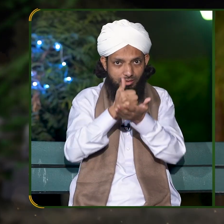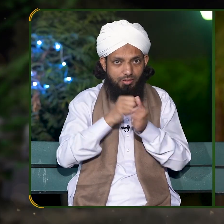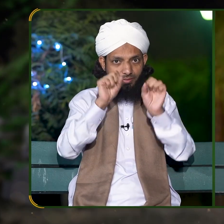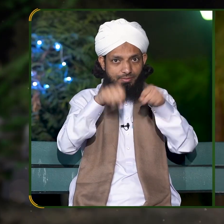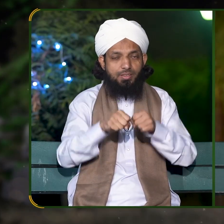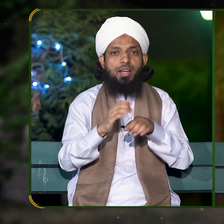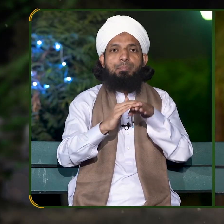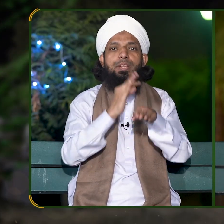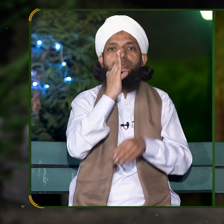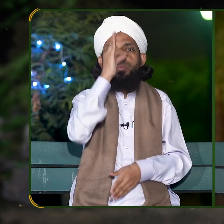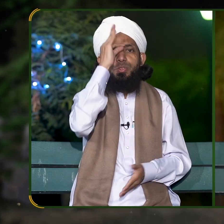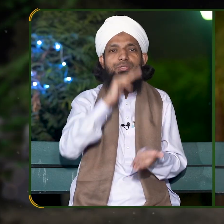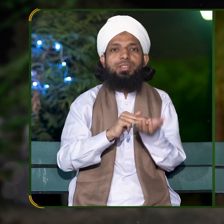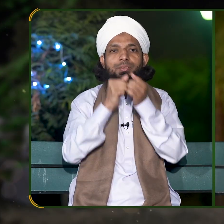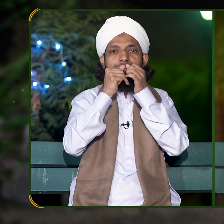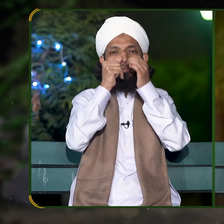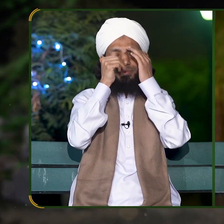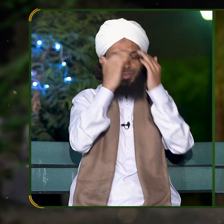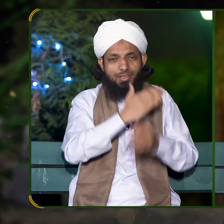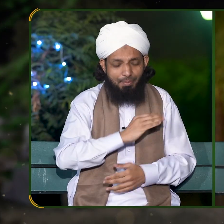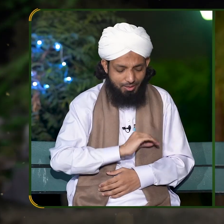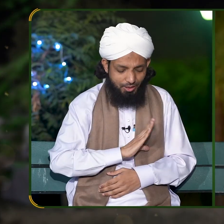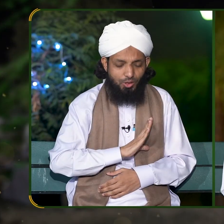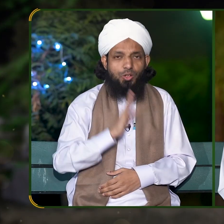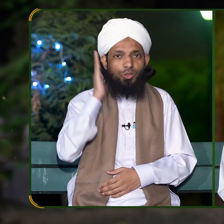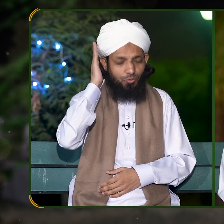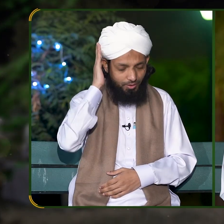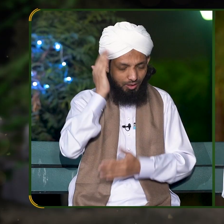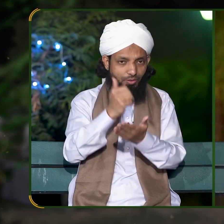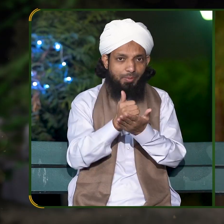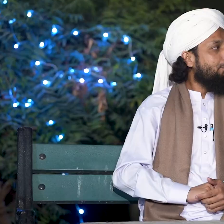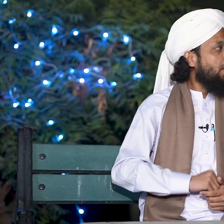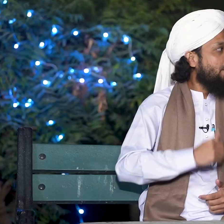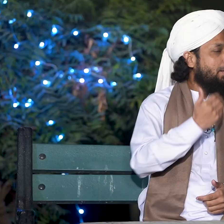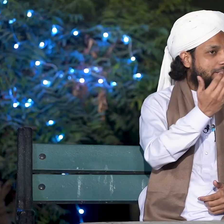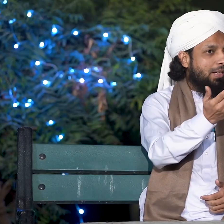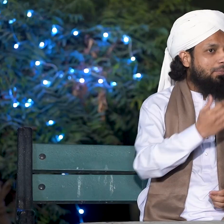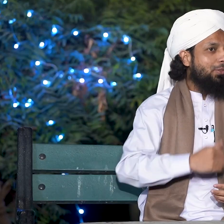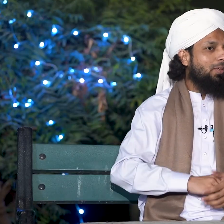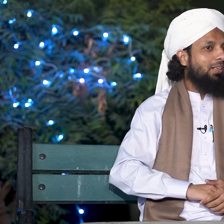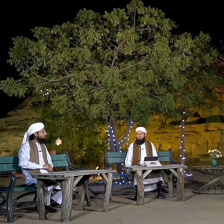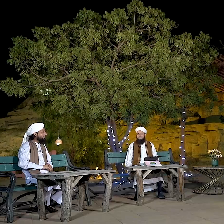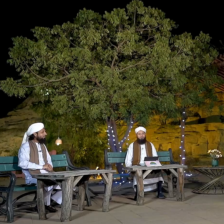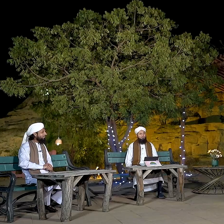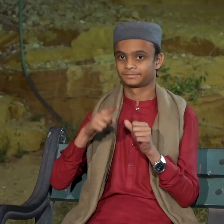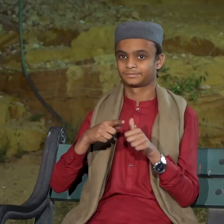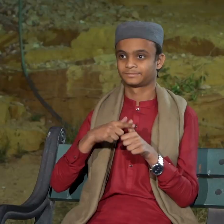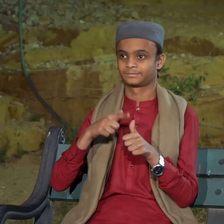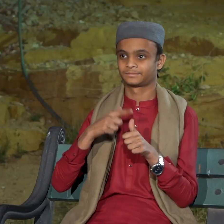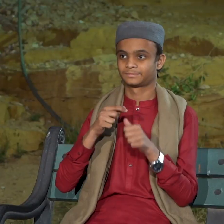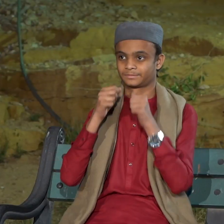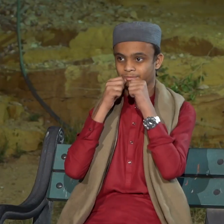علیہ الصلوۃ والسلام کی سنتوں پر ہم سب کو عمل کرنے کی توفیق عطا فرمائے۔ ہمارے اسلامی بھائی سوال کر رہے ہیں راشد بھائی